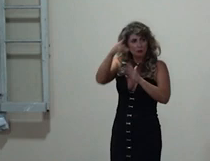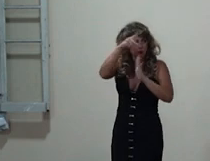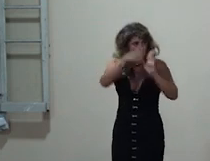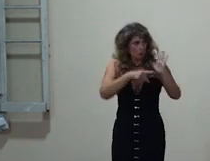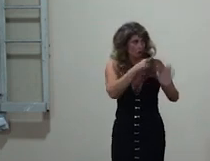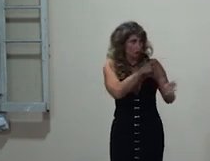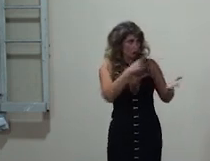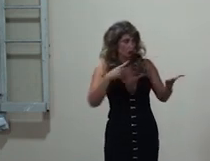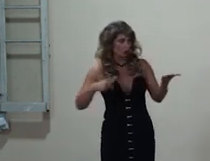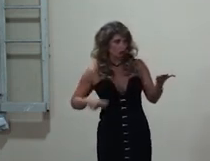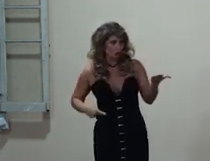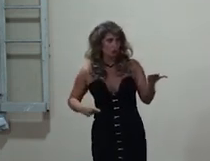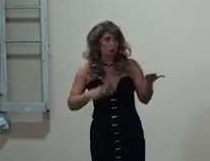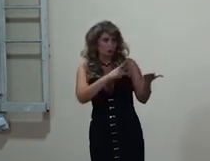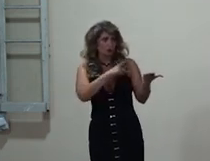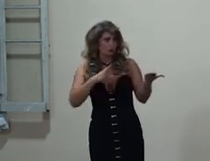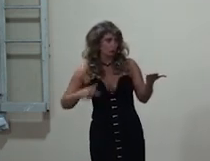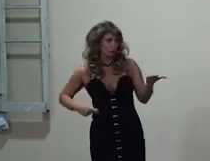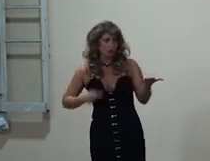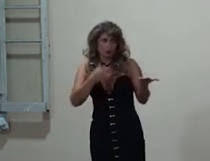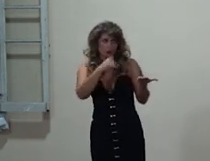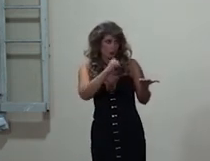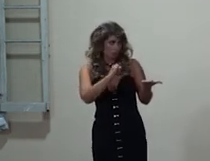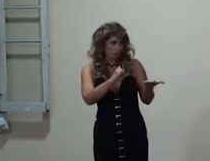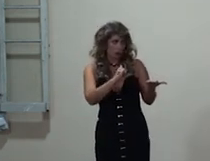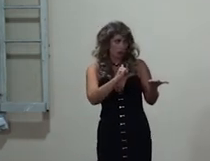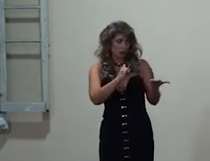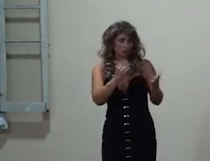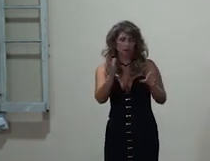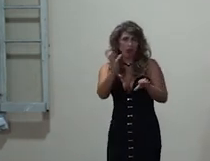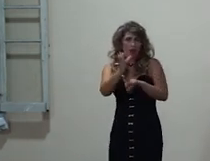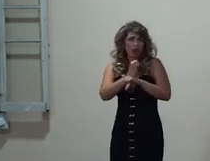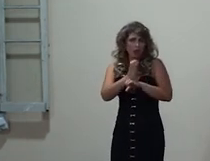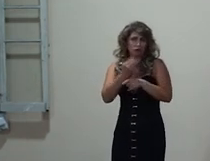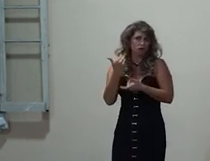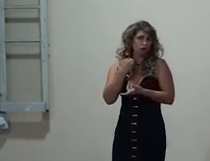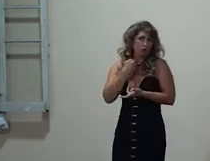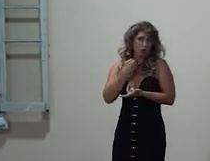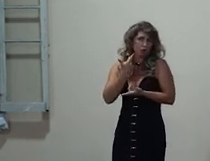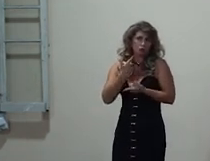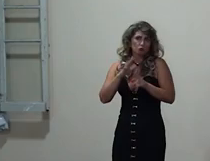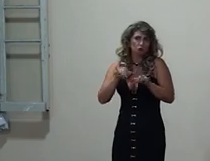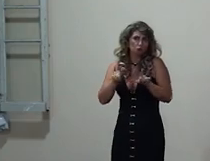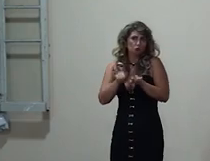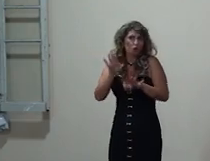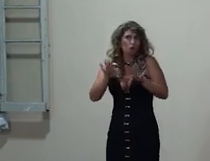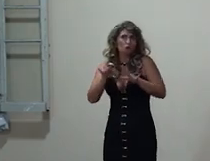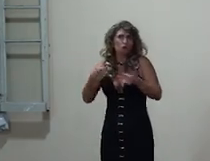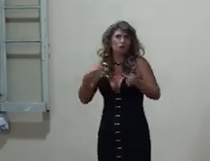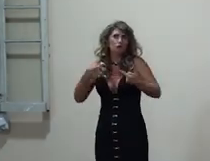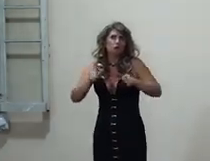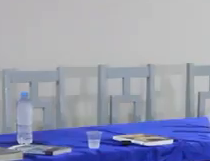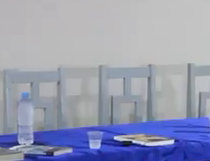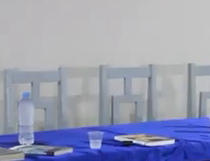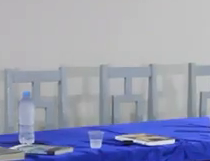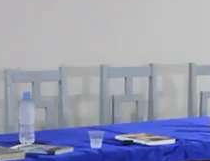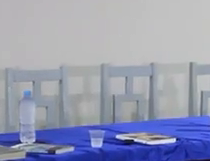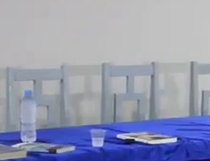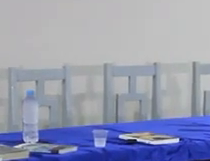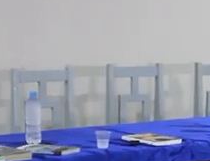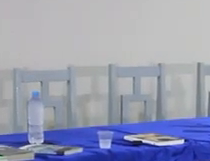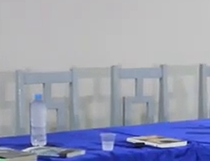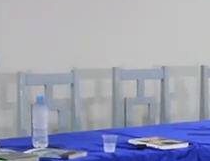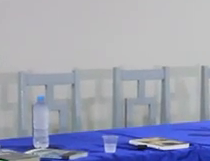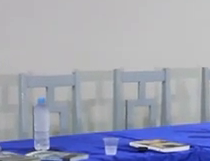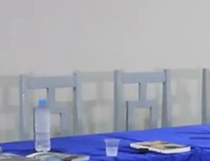presidente, uma linha de crédito para isso, talvez porque nunca foi provocado. Então, vamos trabalhar também